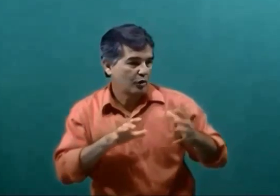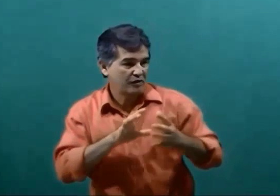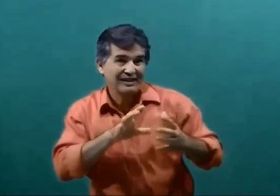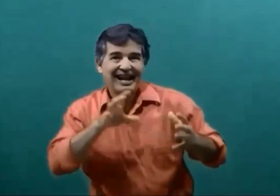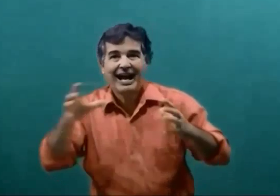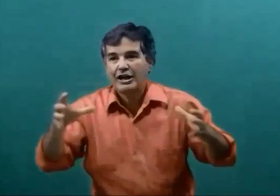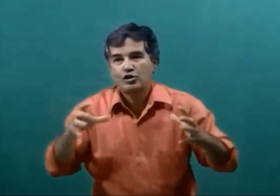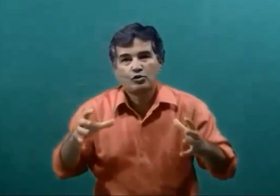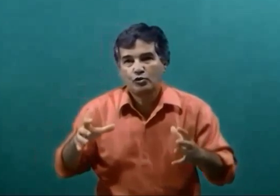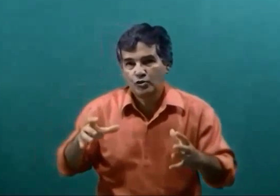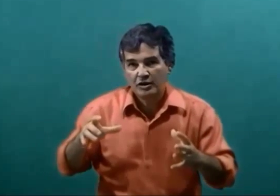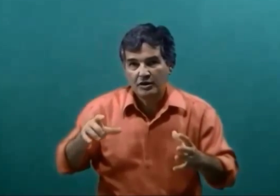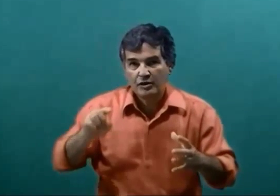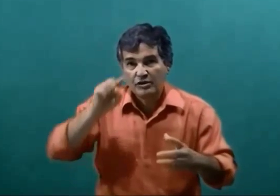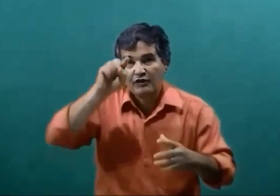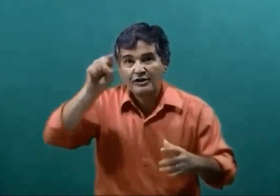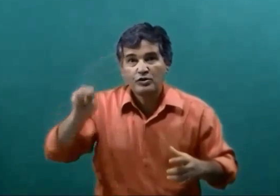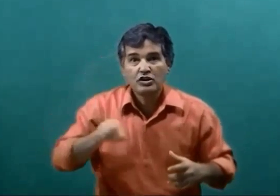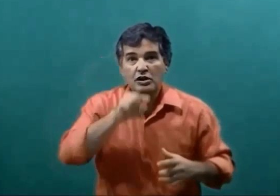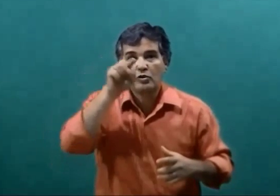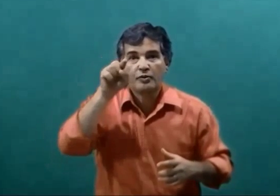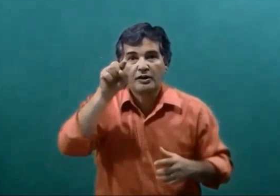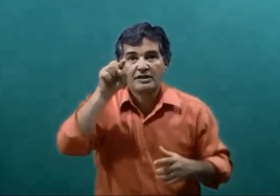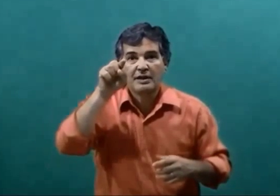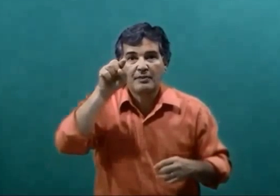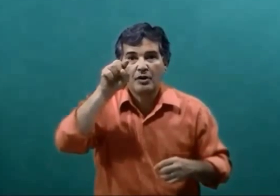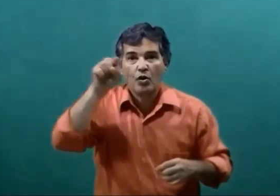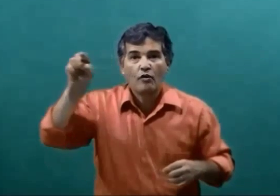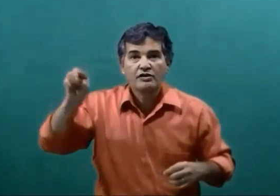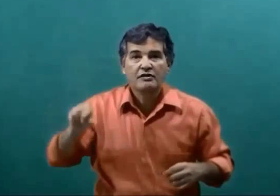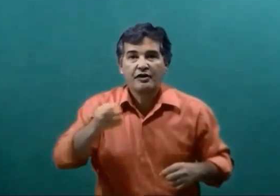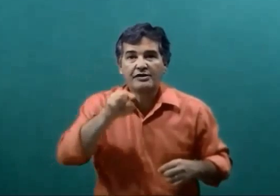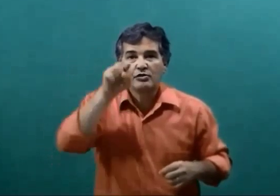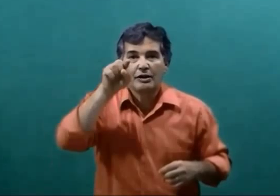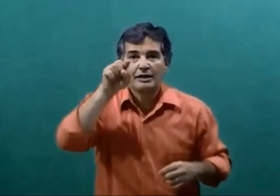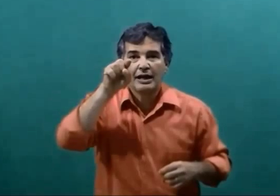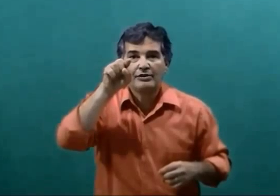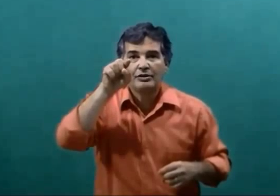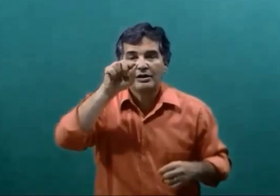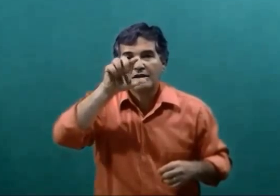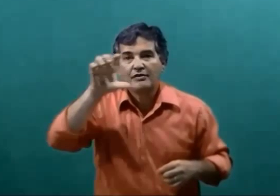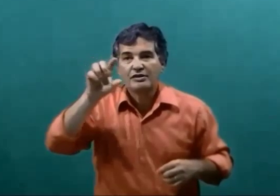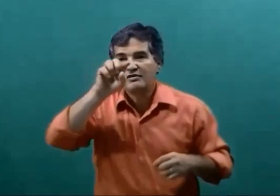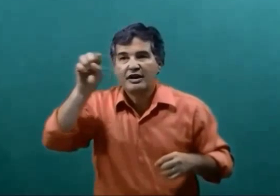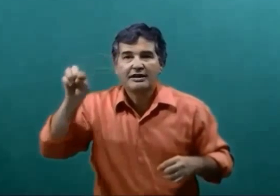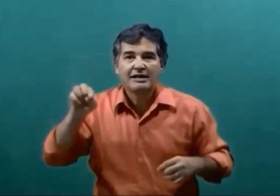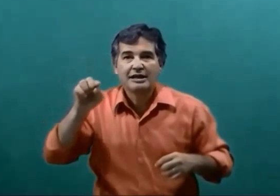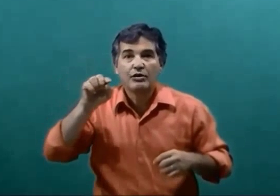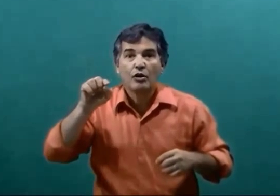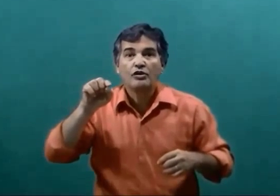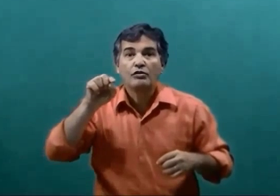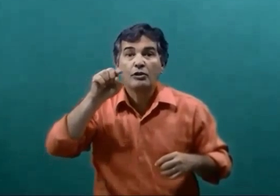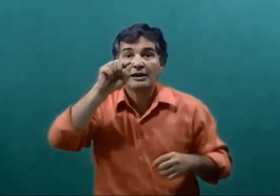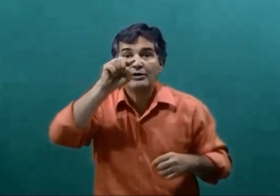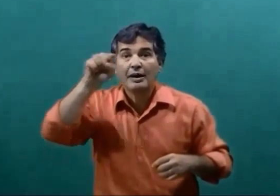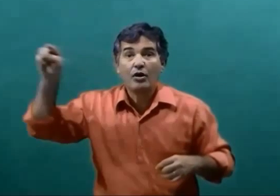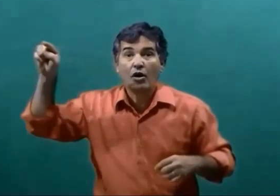Você dá a estrutura. Você faz um círculo, por exemplo, ou você faz um quadrado, e aí você vai trazendo, ou então um quadrado